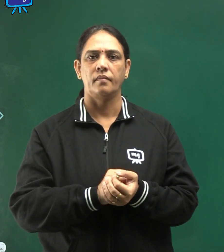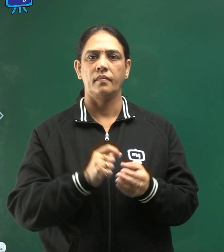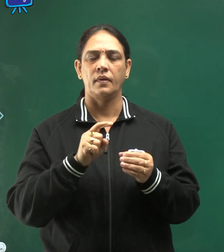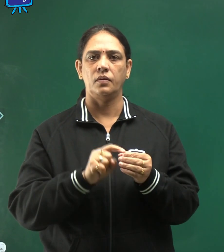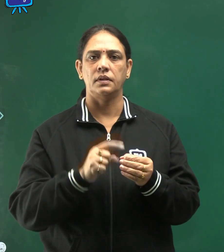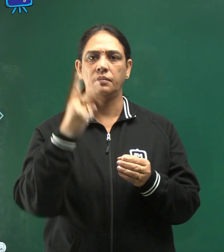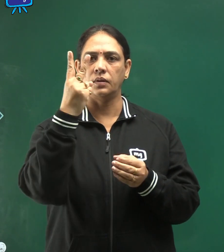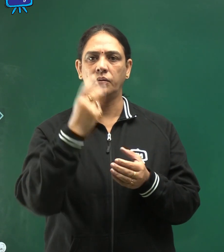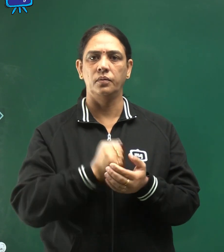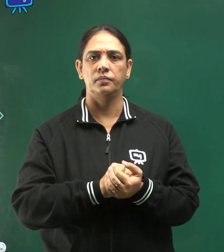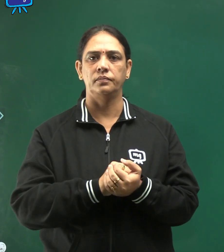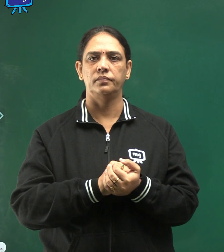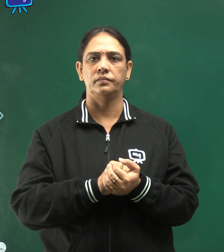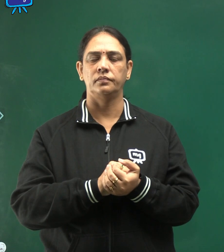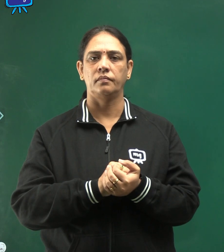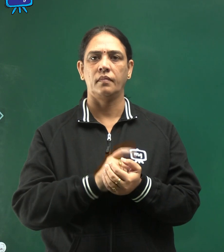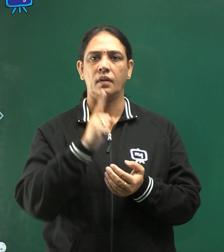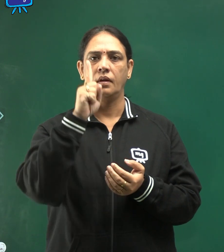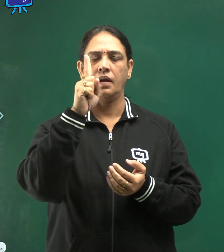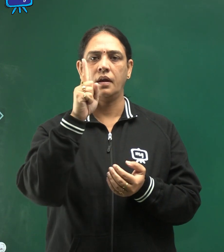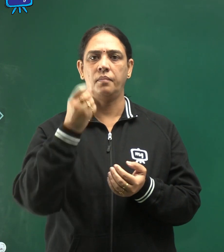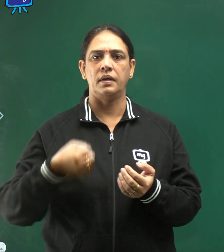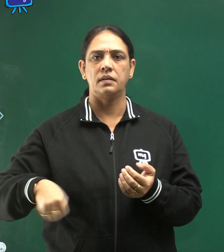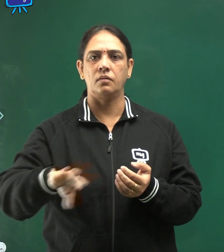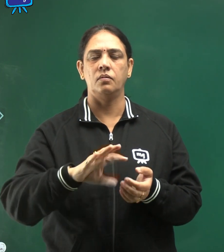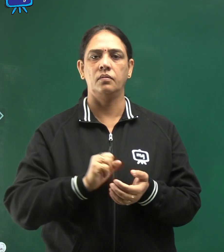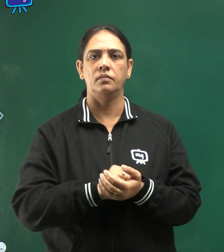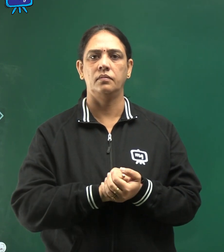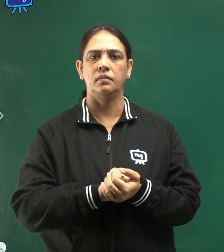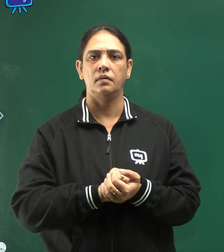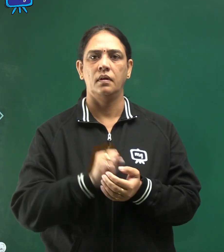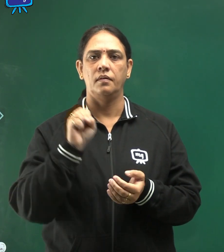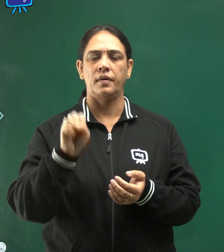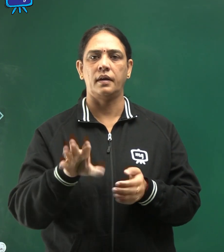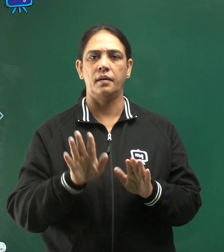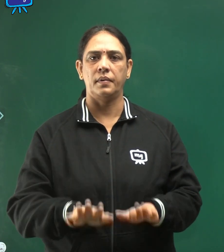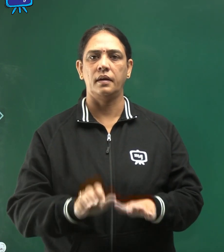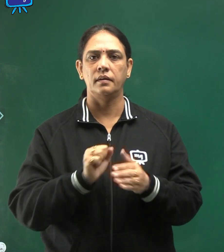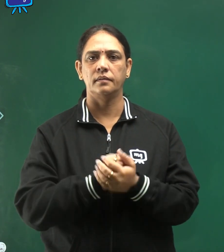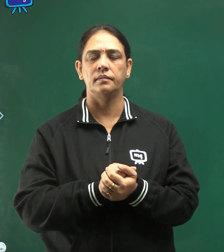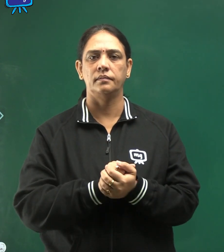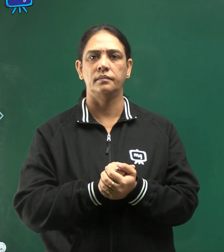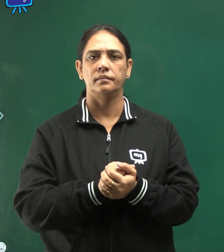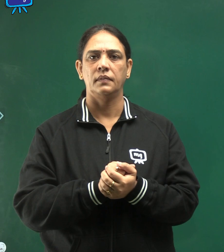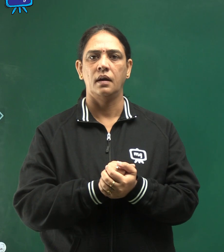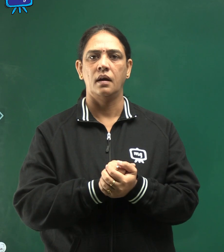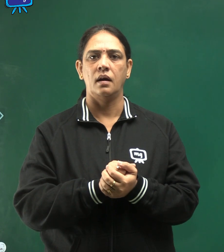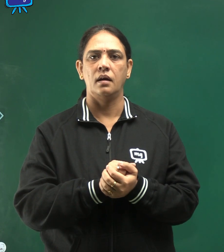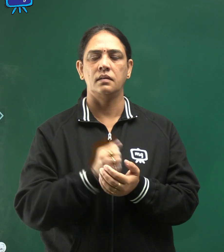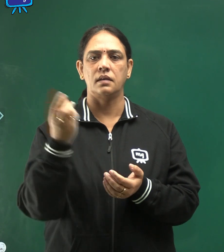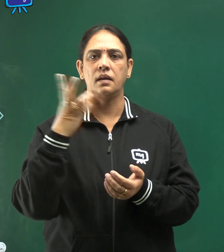प्रश्न नंबर 2। एक पासे को फेंकने पर अंक 7